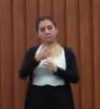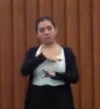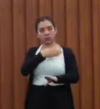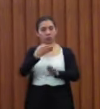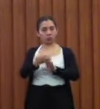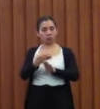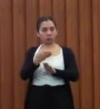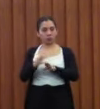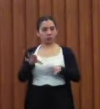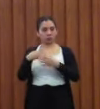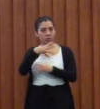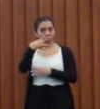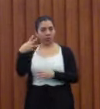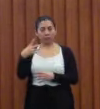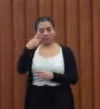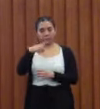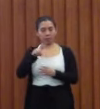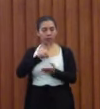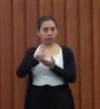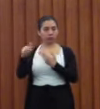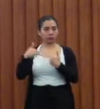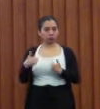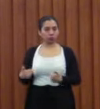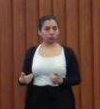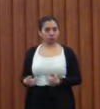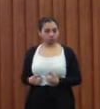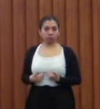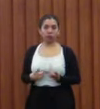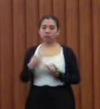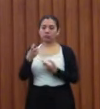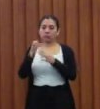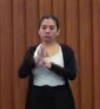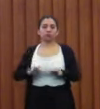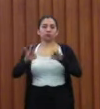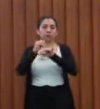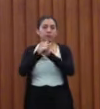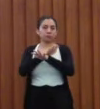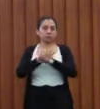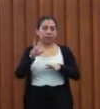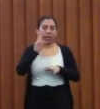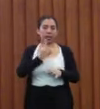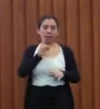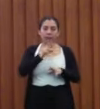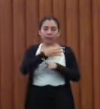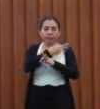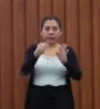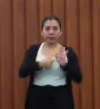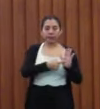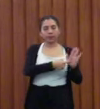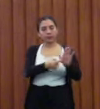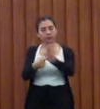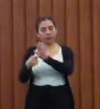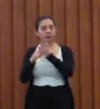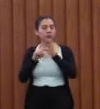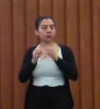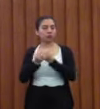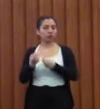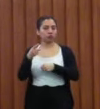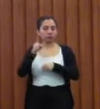visibilizar, de demandar y de poner en el espacio público lo que está sucediendo con estos casos,